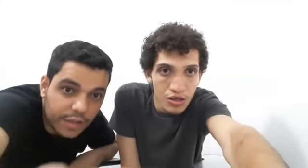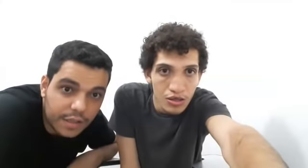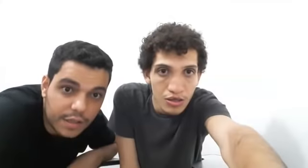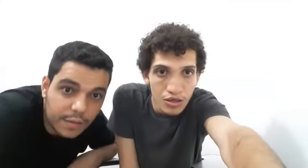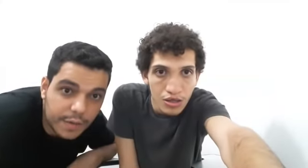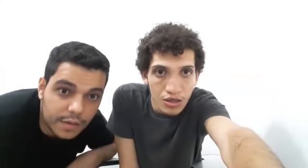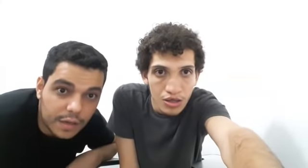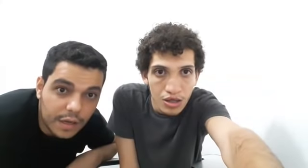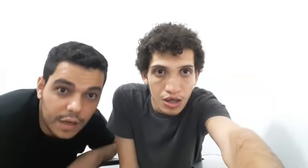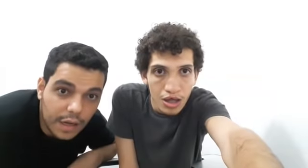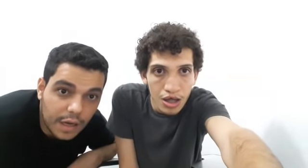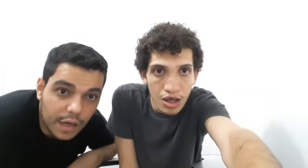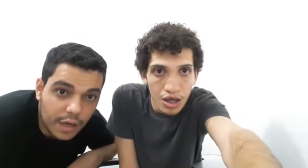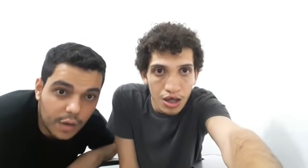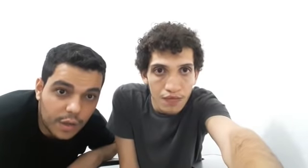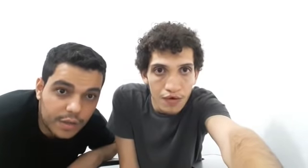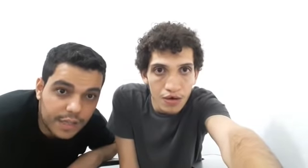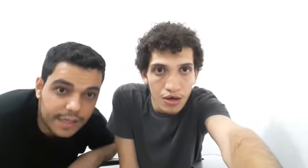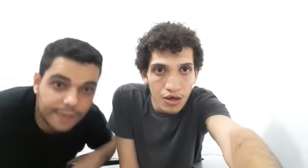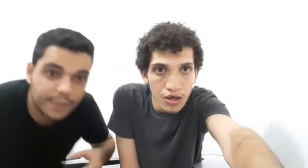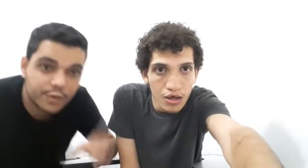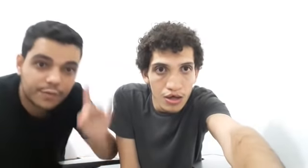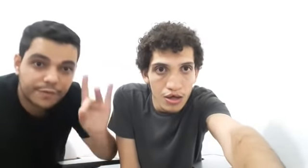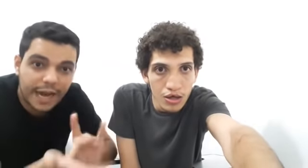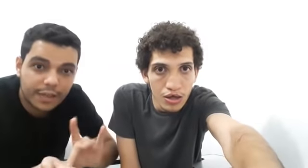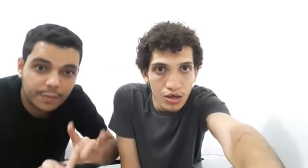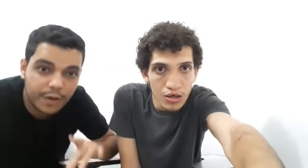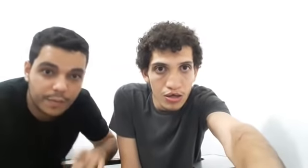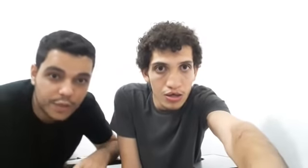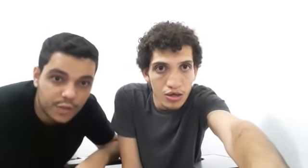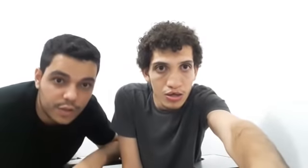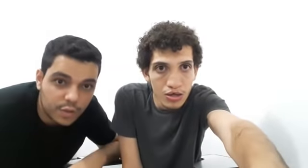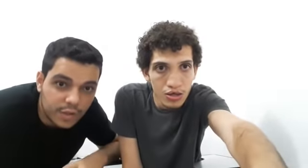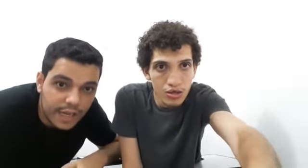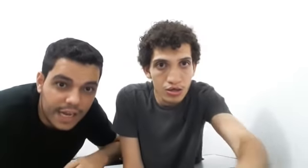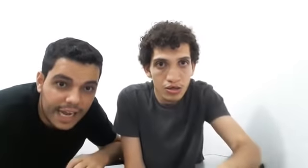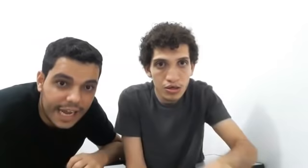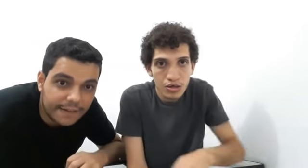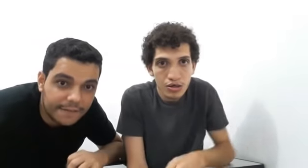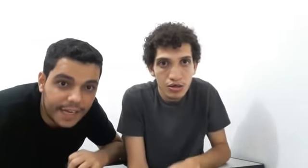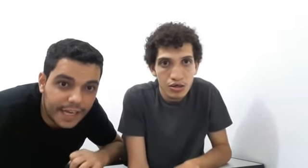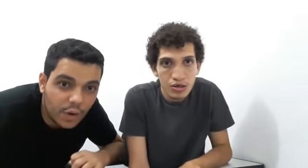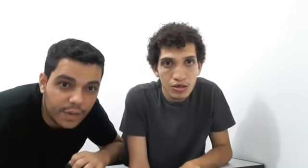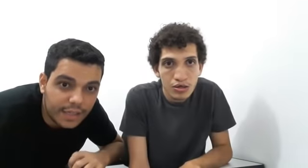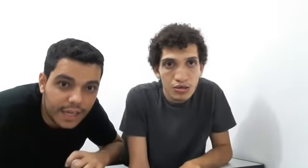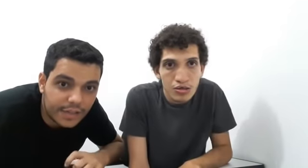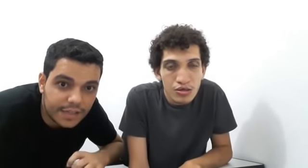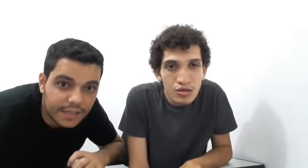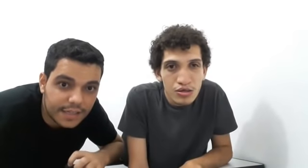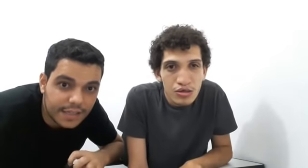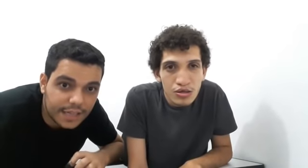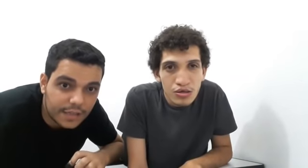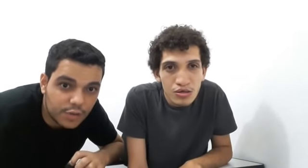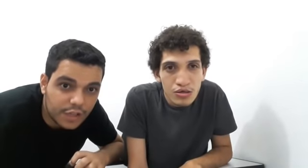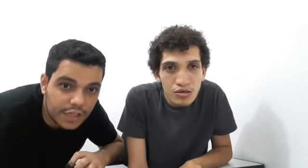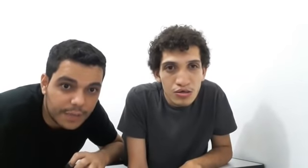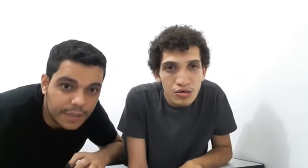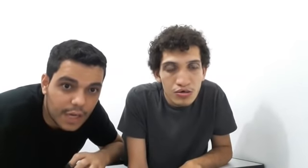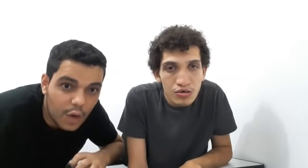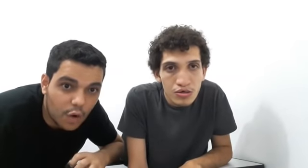uma pergunta. Quando descrevemos um fato para uma pessoa surda, ela vê ou entende essa sinalização de Libras como uma